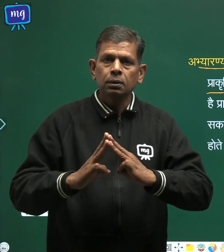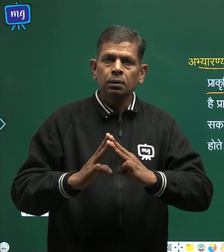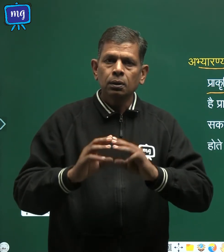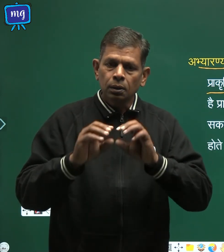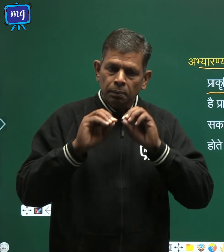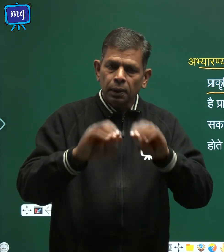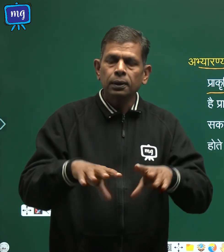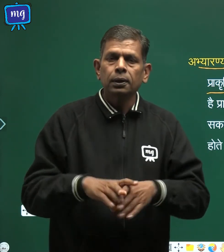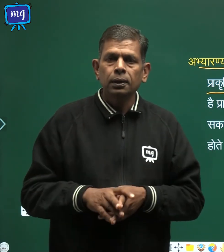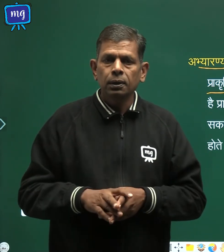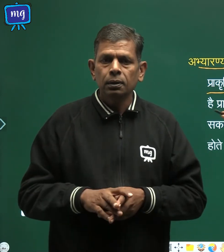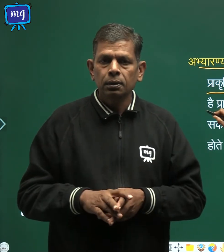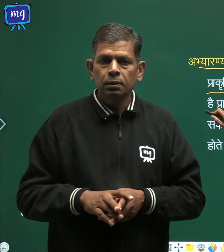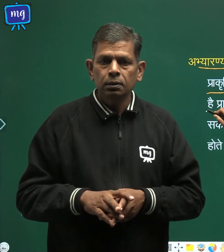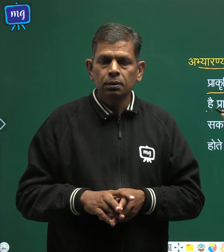प्रदान किया जाता है।